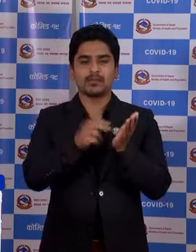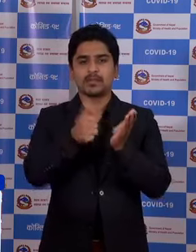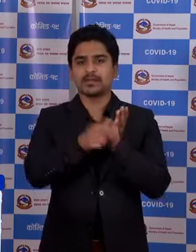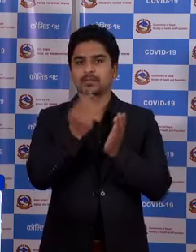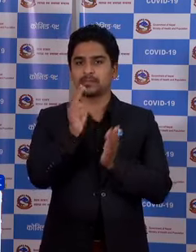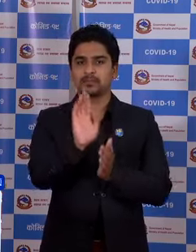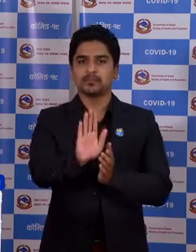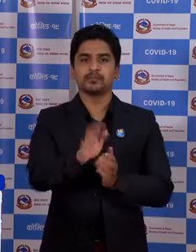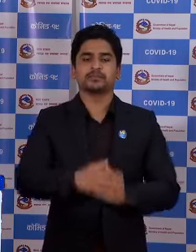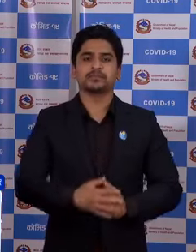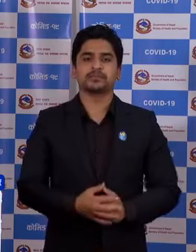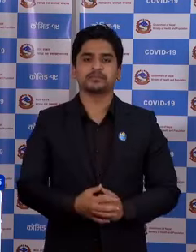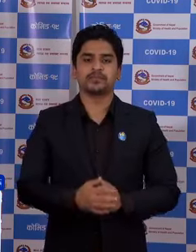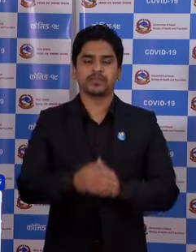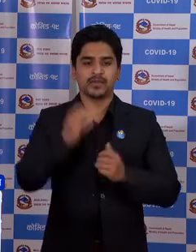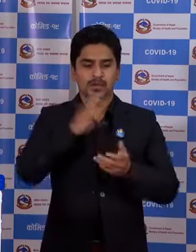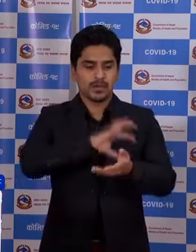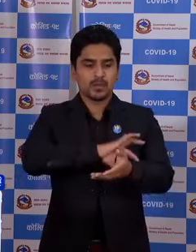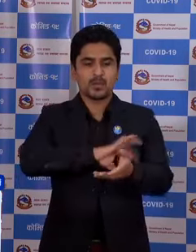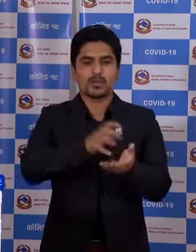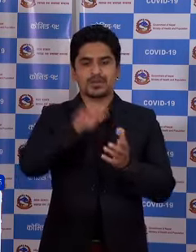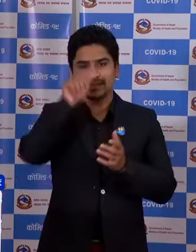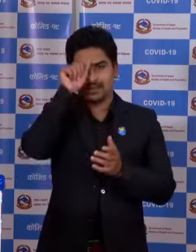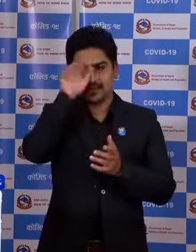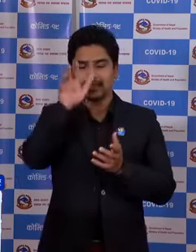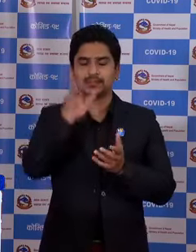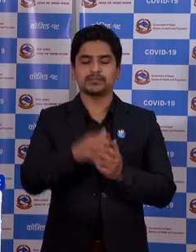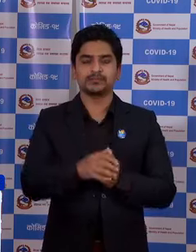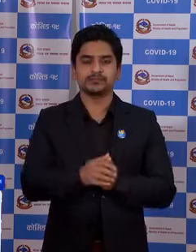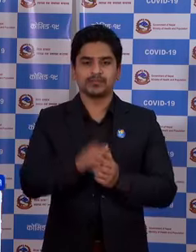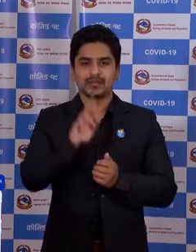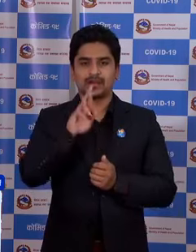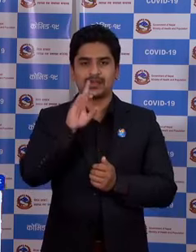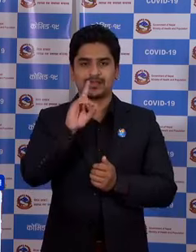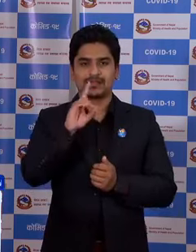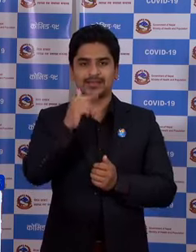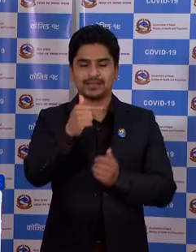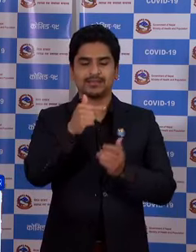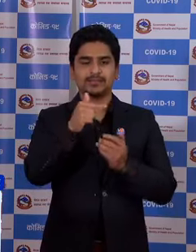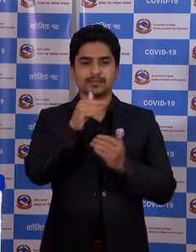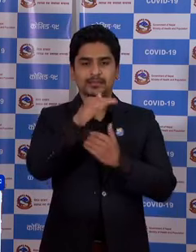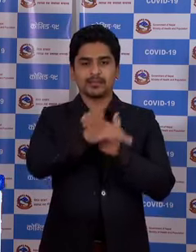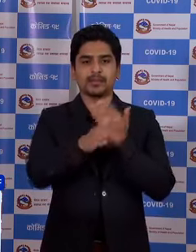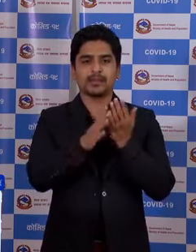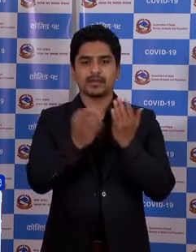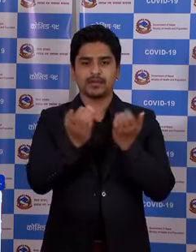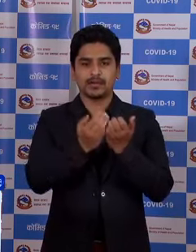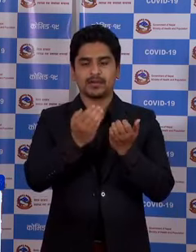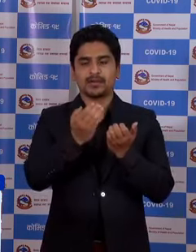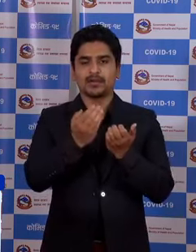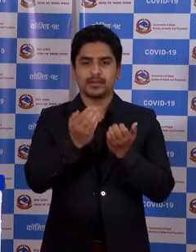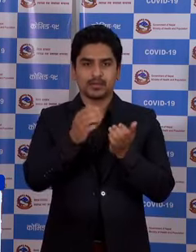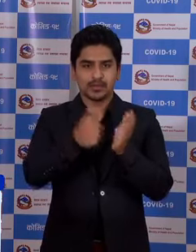छन्। प्रादेशिक विवरण हामीलाई प्राप्त भएको छ आरडिटी विधिबाट गरिएका